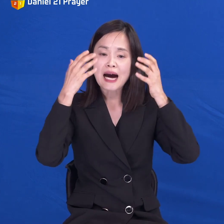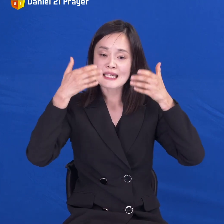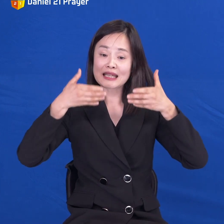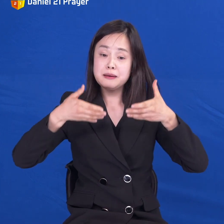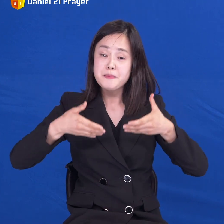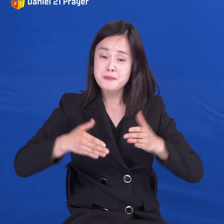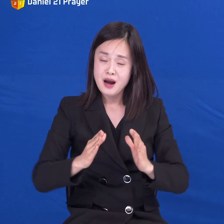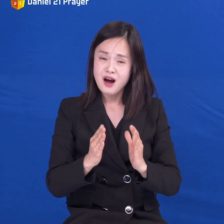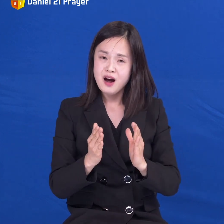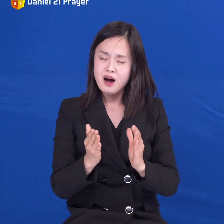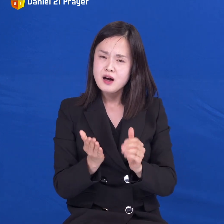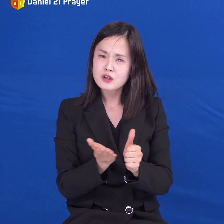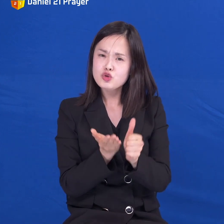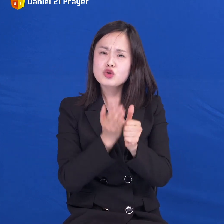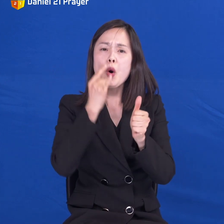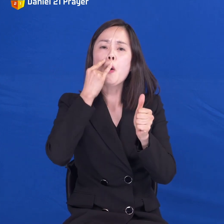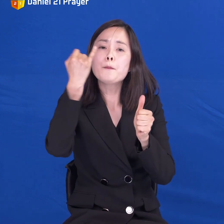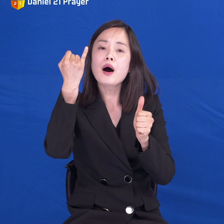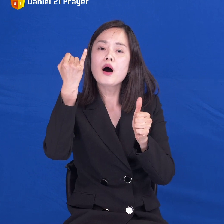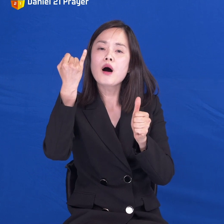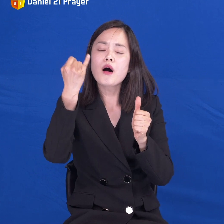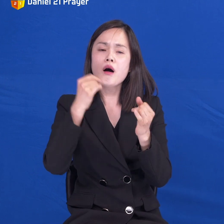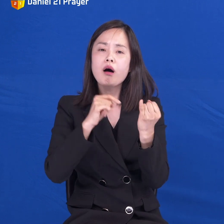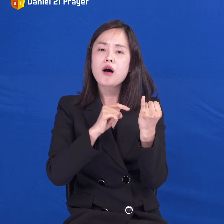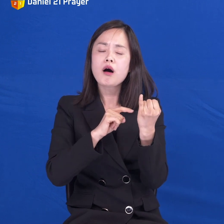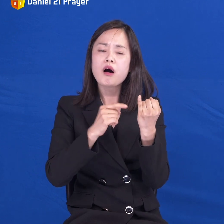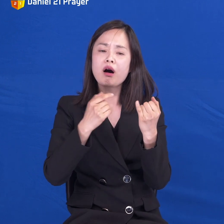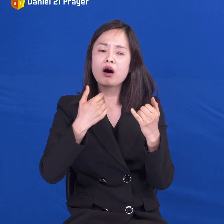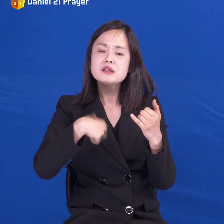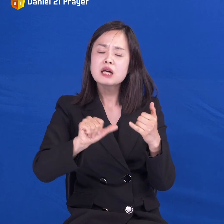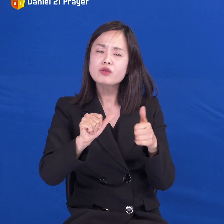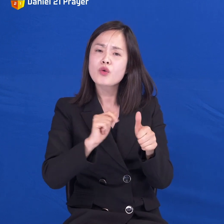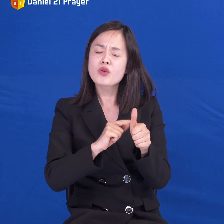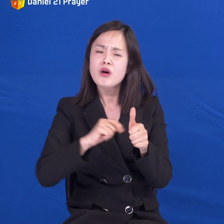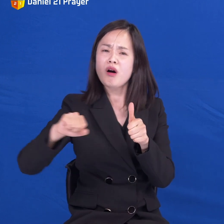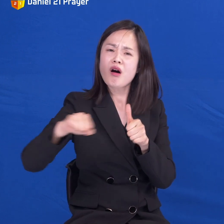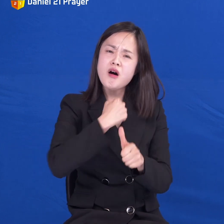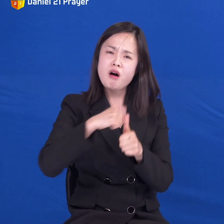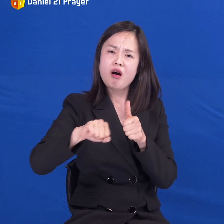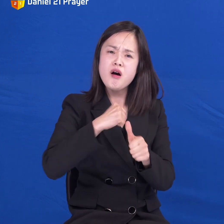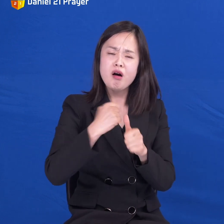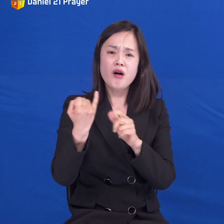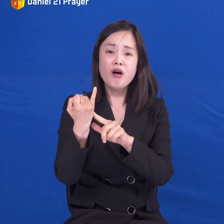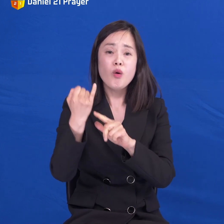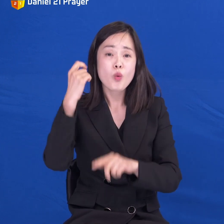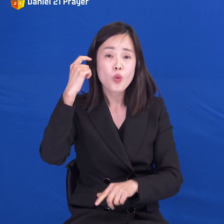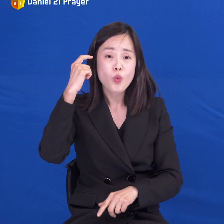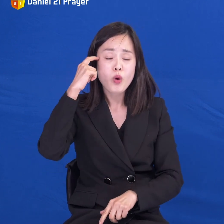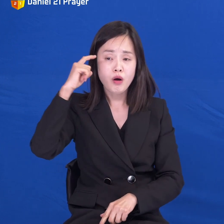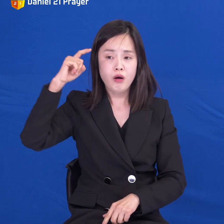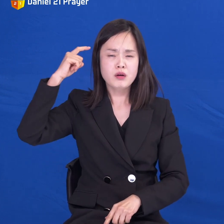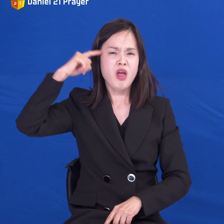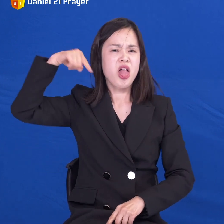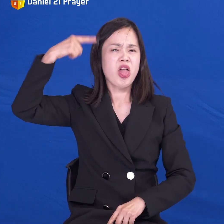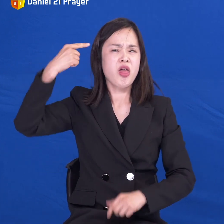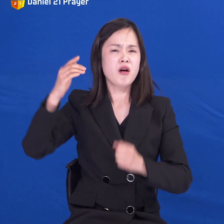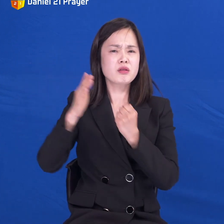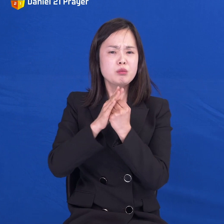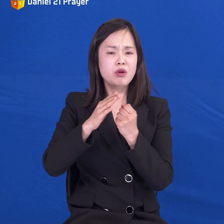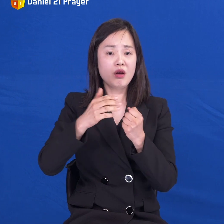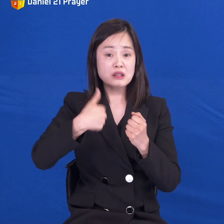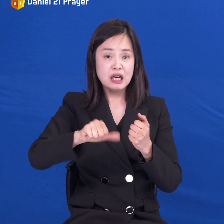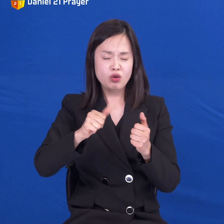제가 만지려니까 얼마나 사나운지 제 손을 확 긁어버린 거예요. 지금도 흉터가 선명하게 있어요. 사나워서 만질 수가 없어요. 그래서